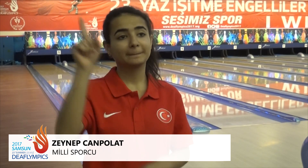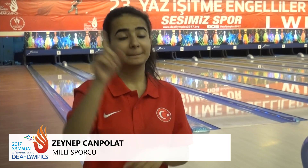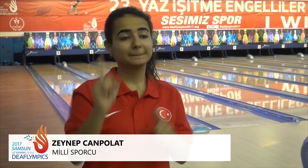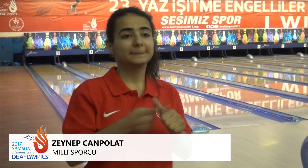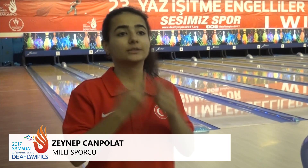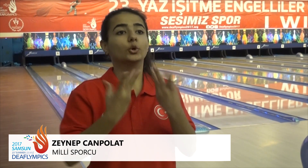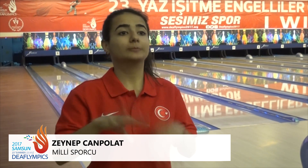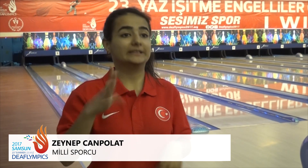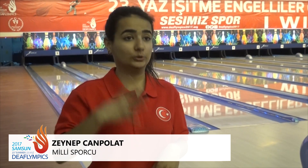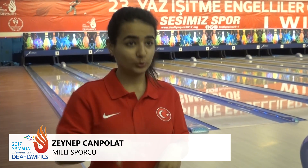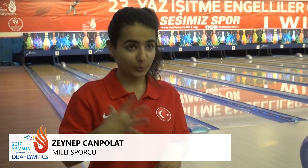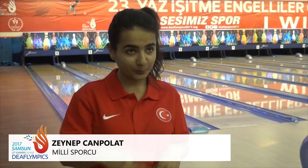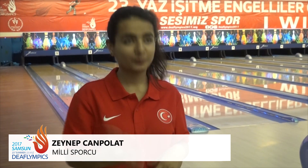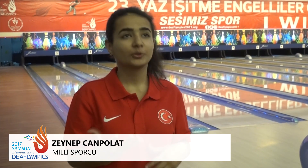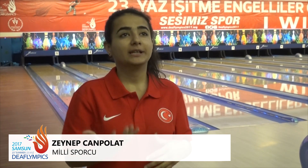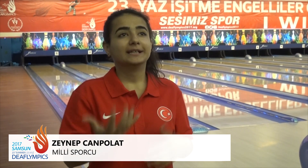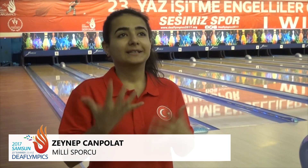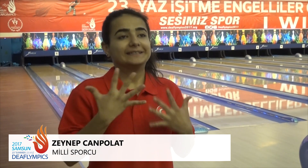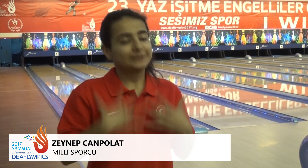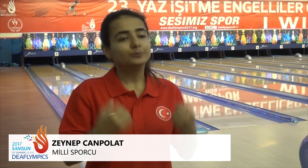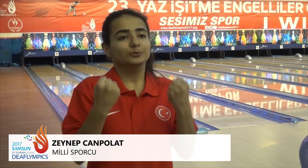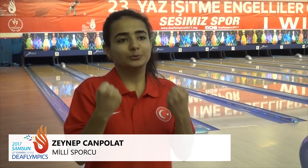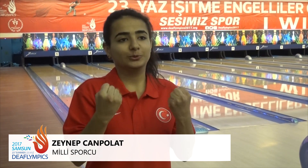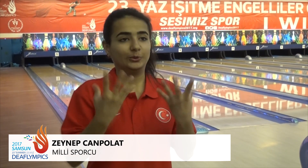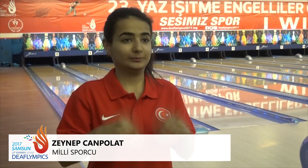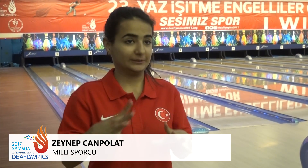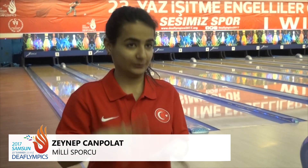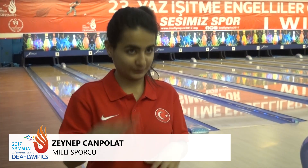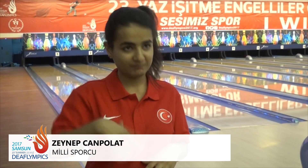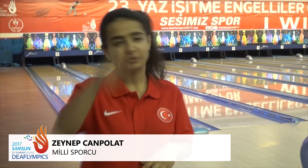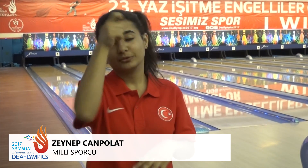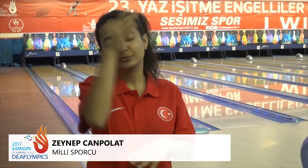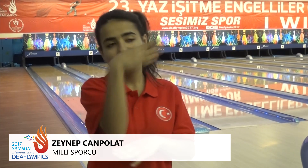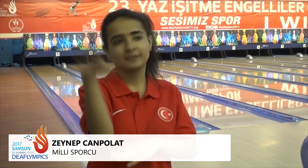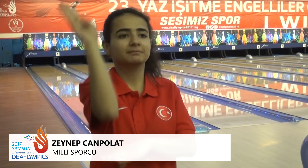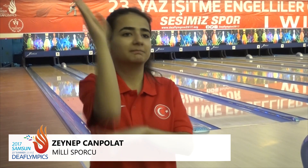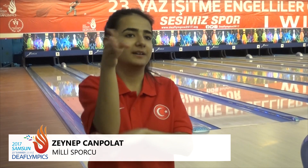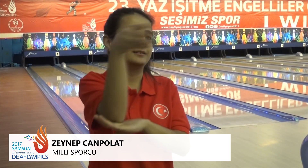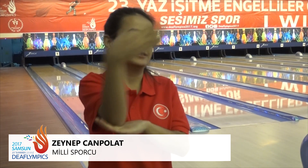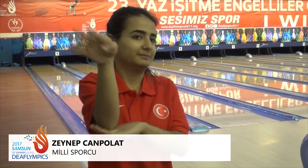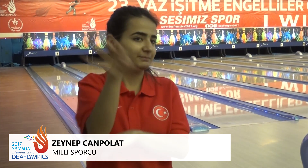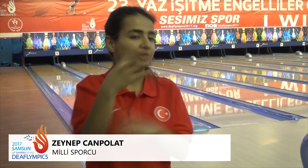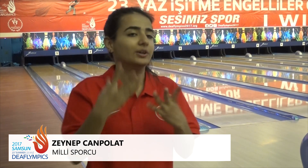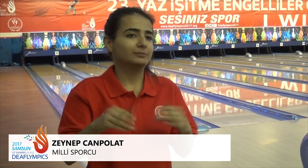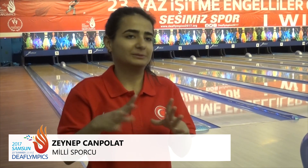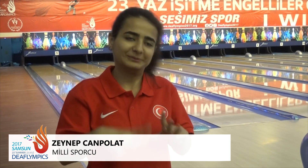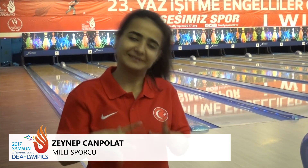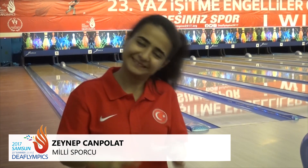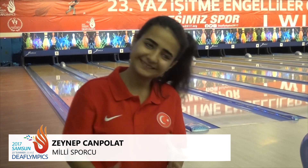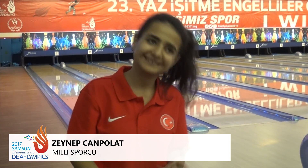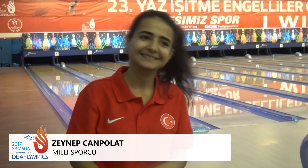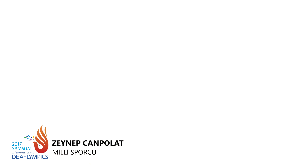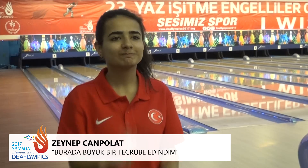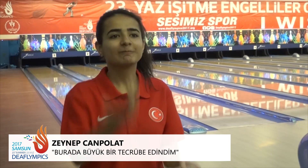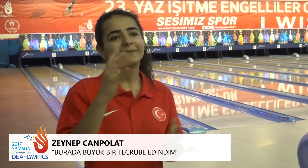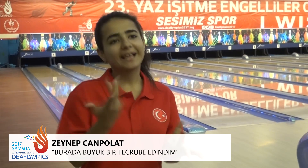olarak birinci olmak, güçlü olmak ve Türk bayrağını dalgalandırmak istiyoruz. Ailemi gururlandırmak istiyorum.